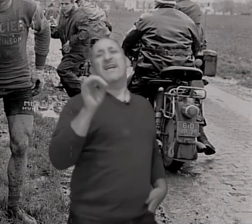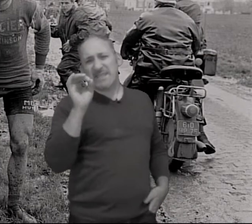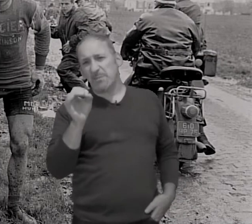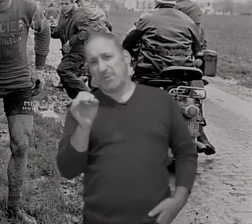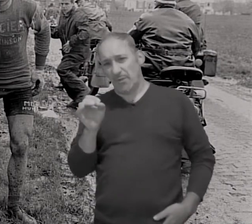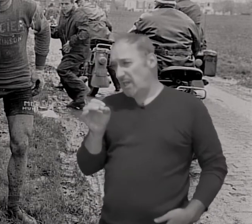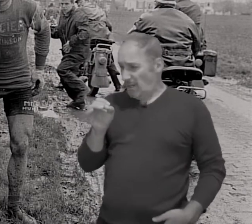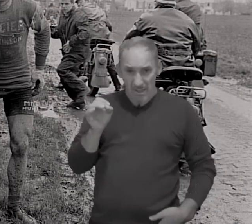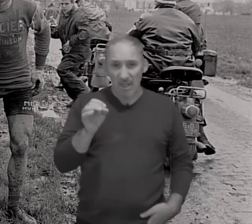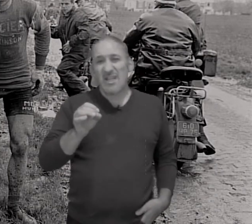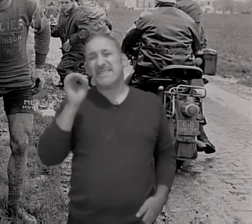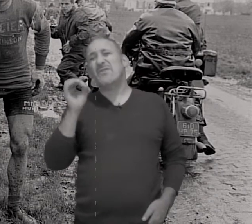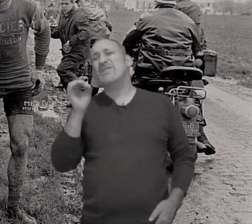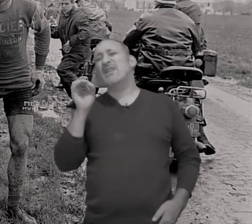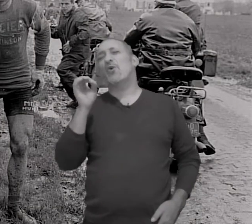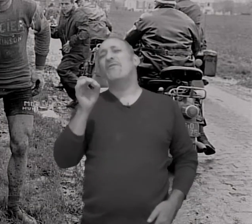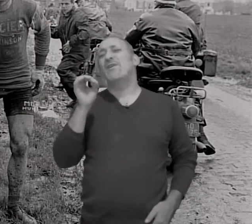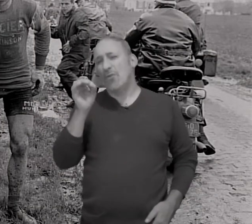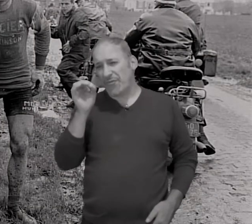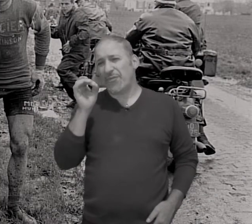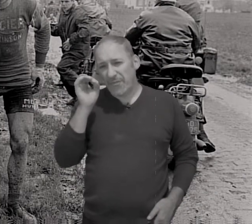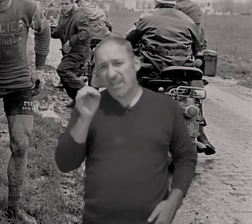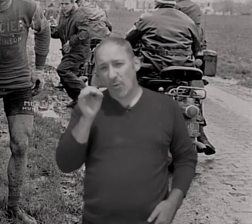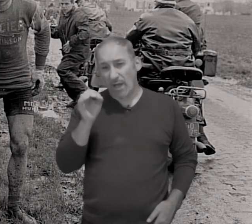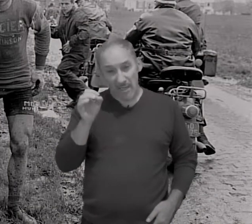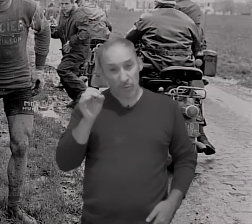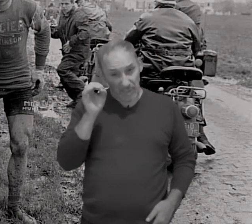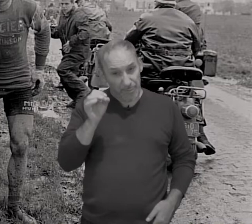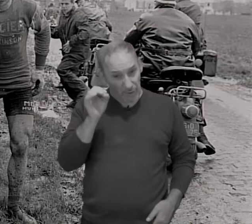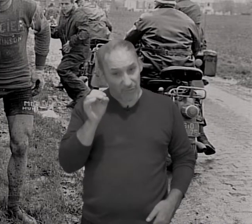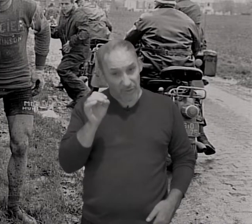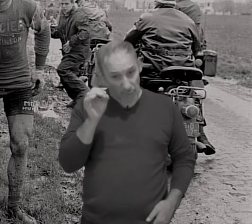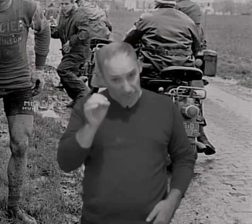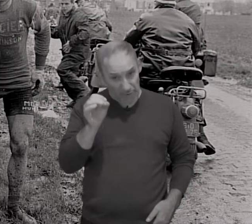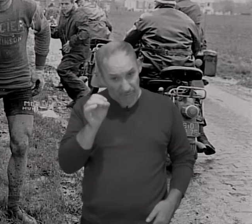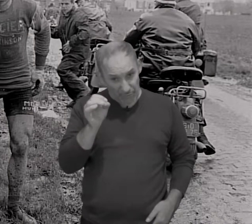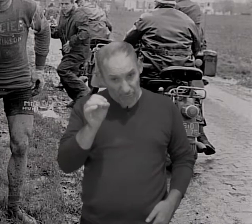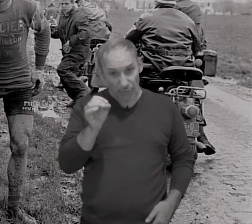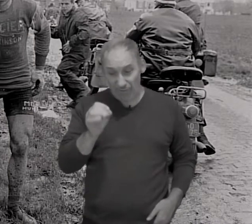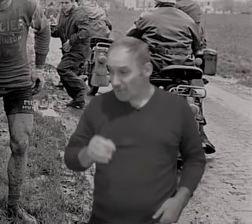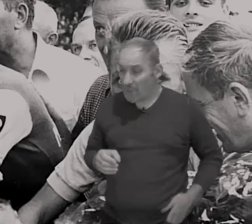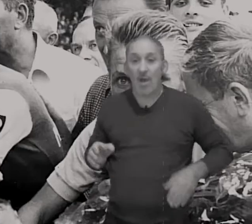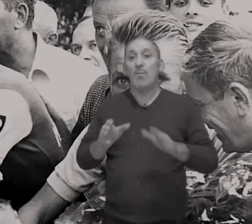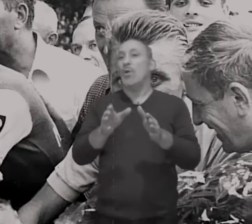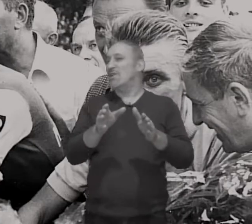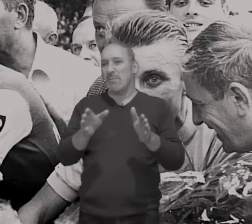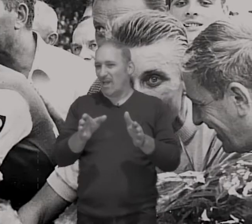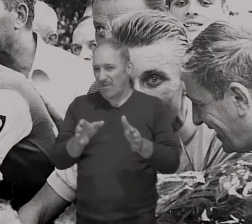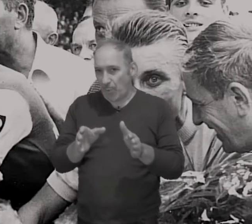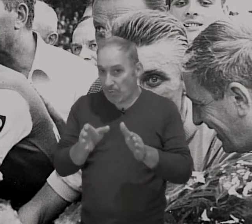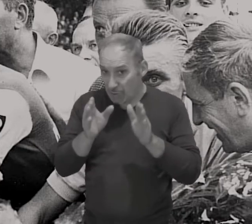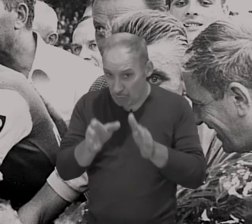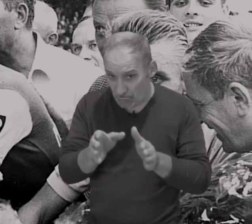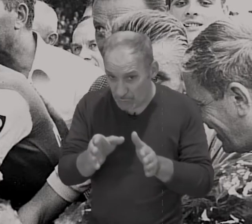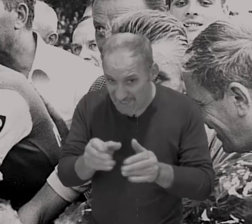une carrière exceptionnelle. 189 victoires. Il est monté plusieurs fois sur le podium du Tour de France. Bon, il n'est jamais